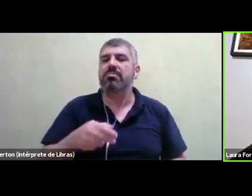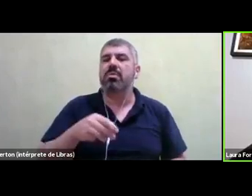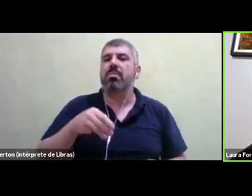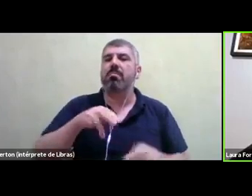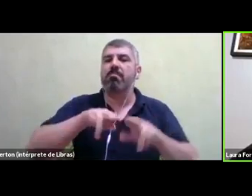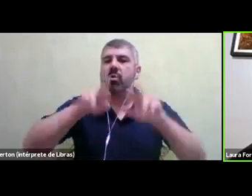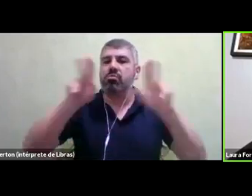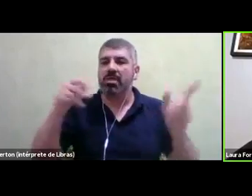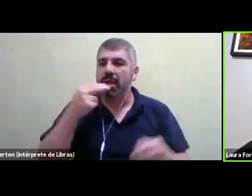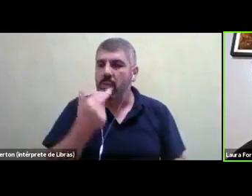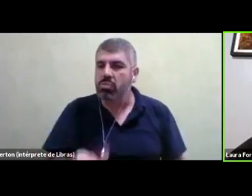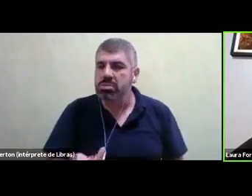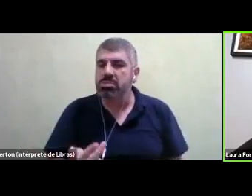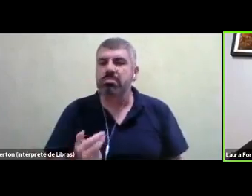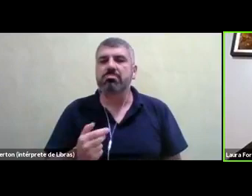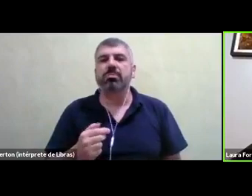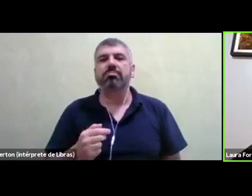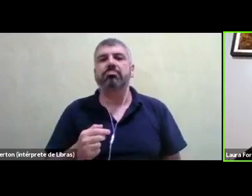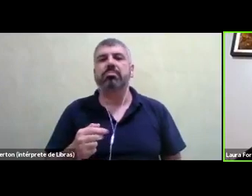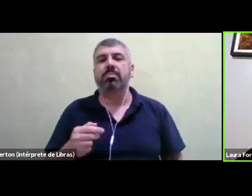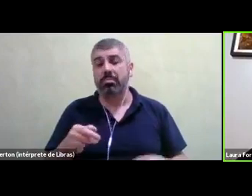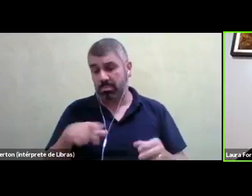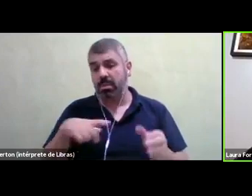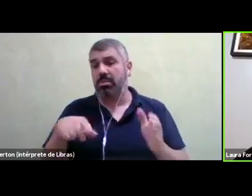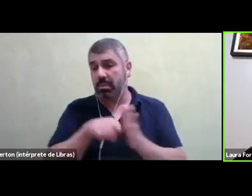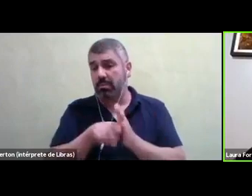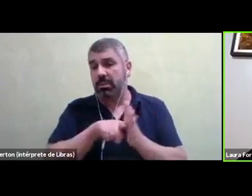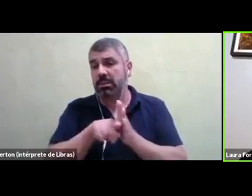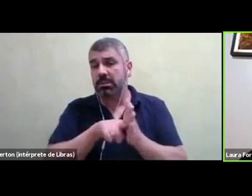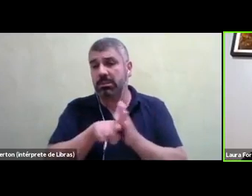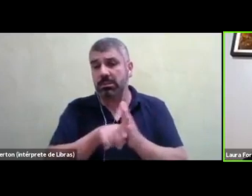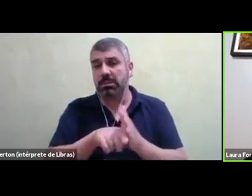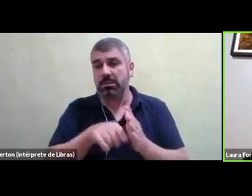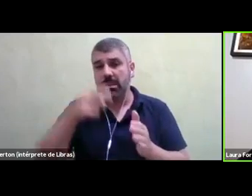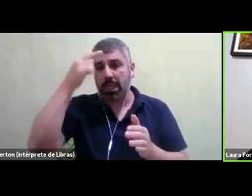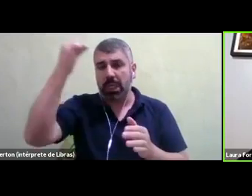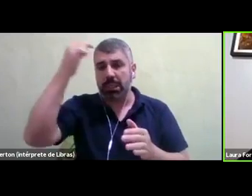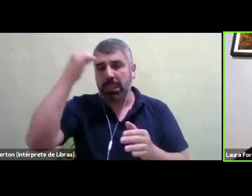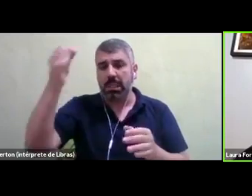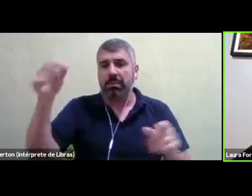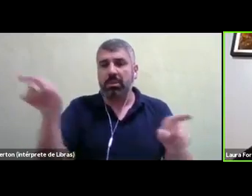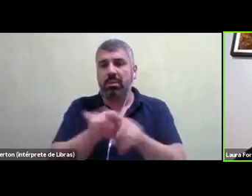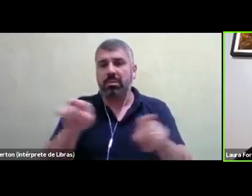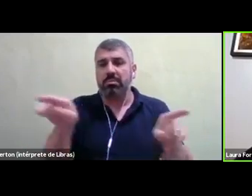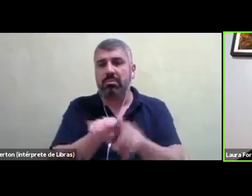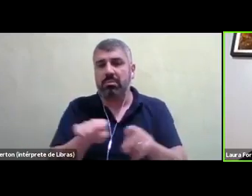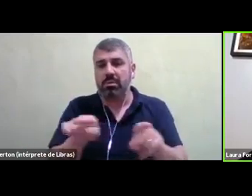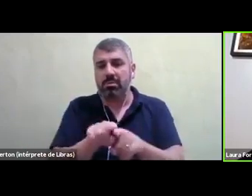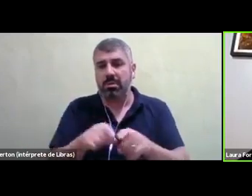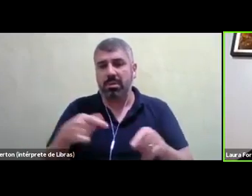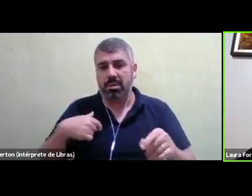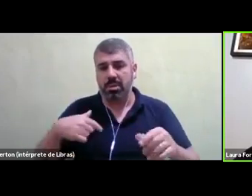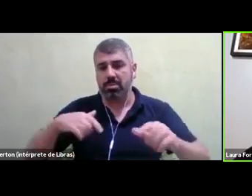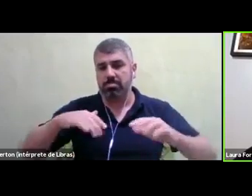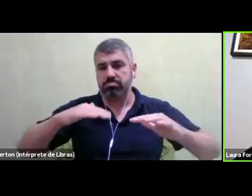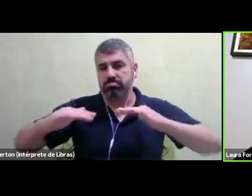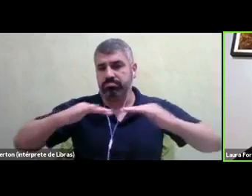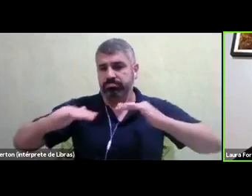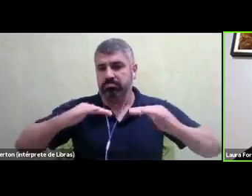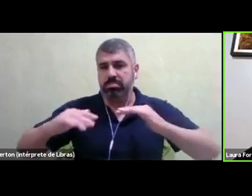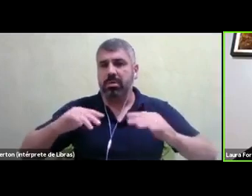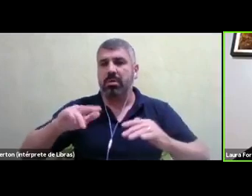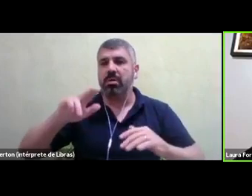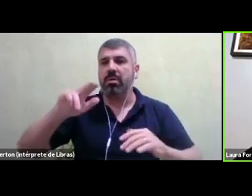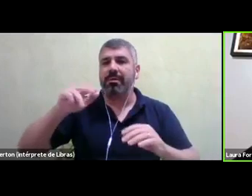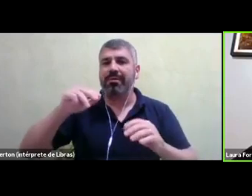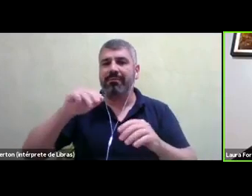multilinguismo, tanto na pesquisa, né, acadêmica, quanto na atuação que eu tenho agora na UNILA,